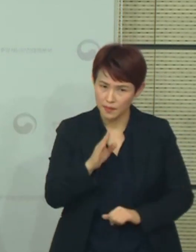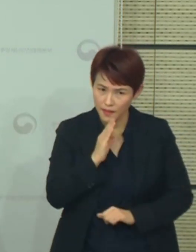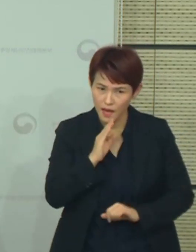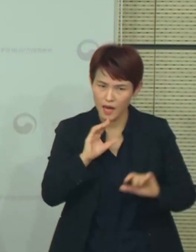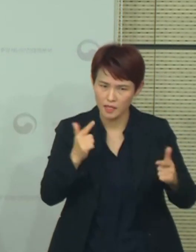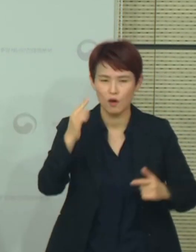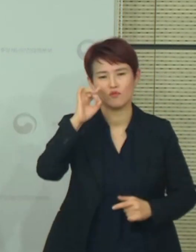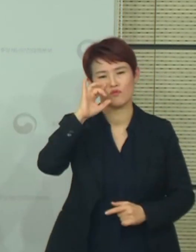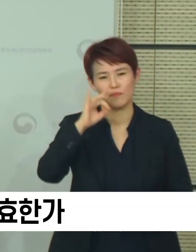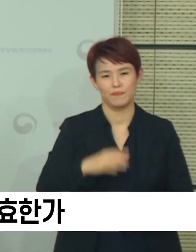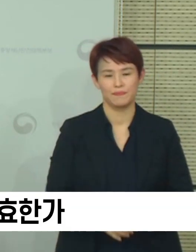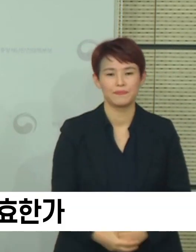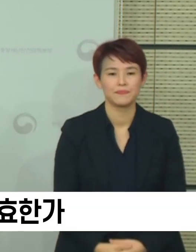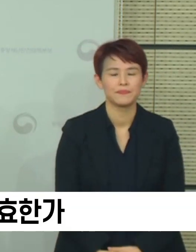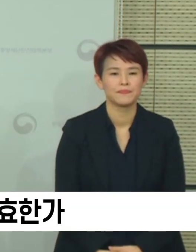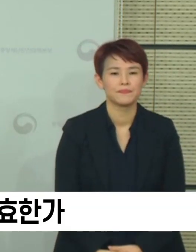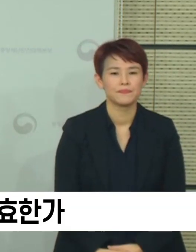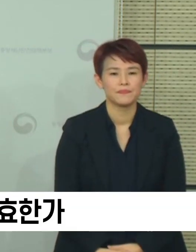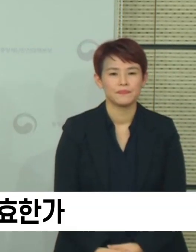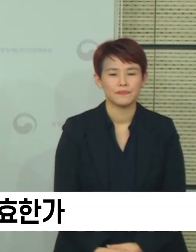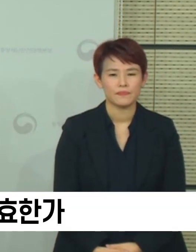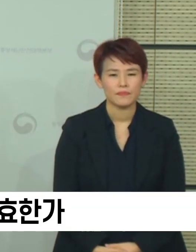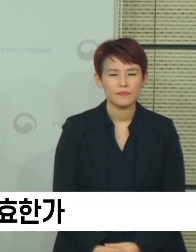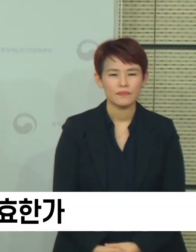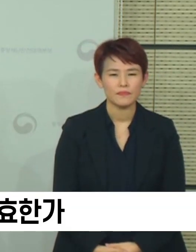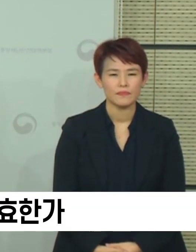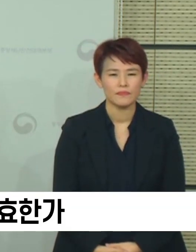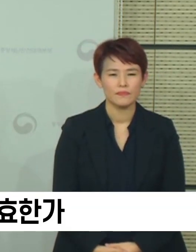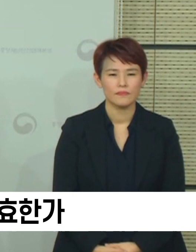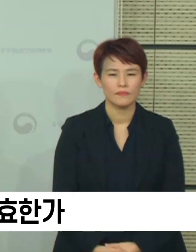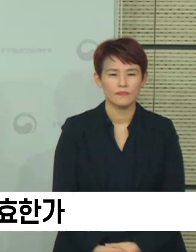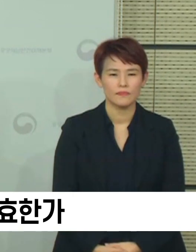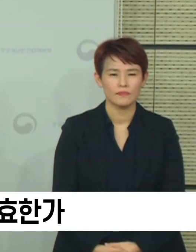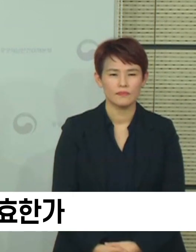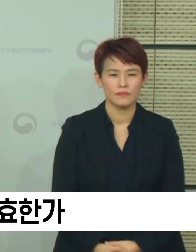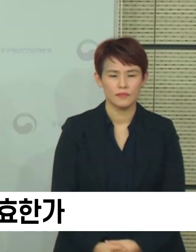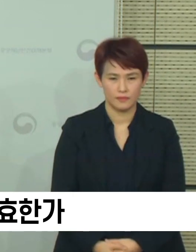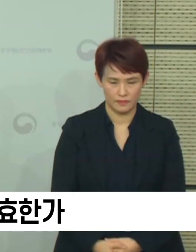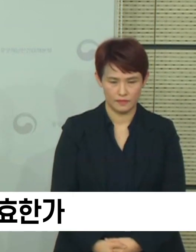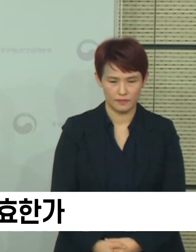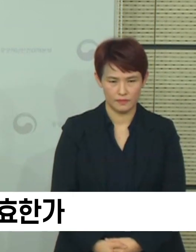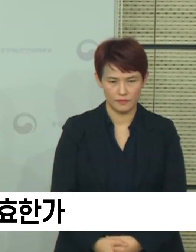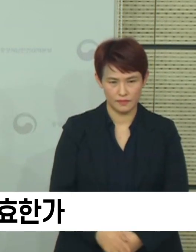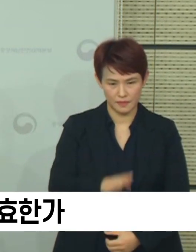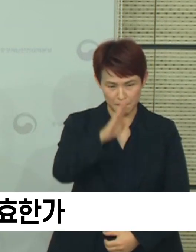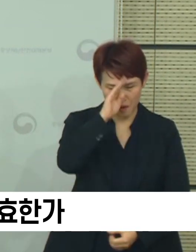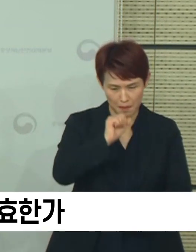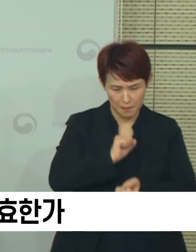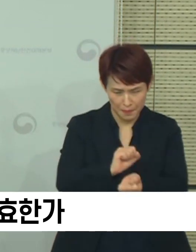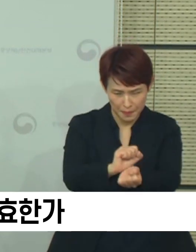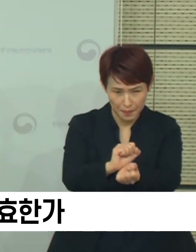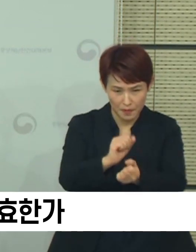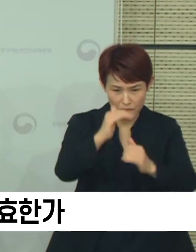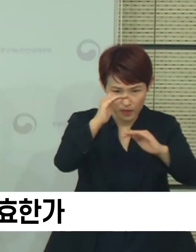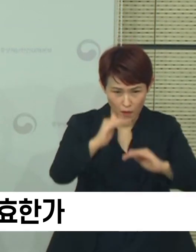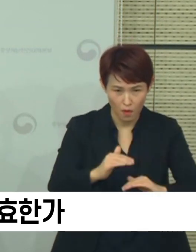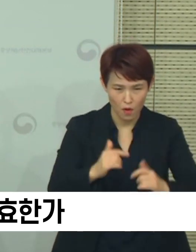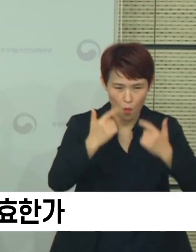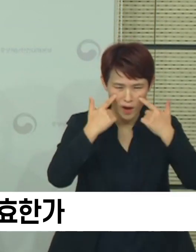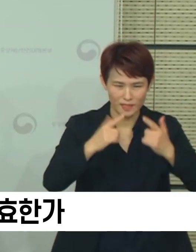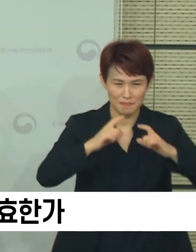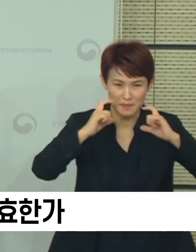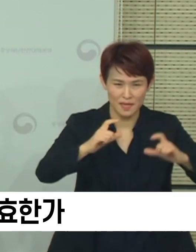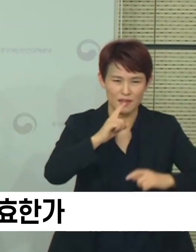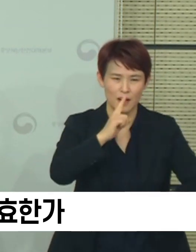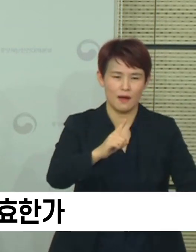말씀 부탁드립니다. 예, 그 아직은 이 질병의 확산세에 대한 정확한 예측을 하는 것은